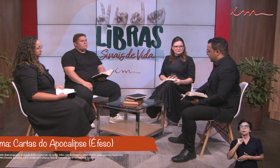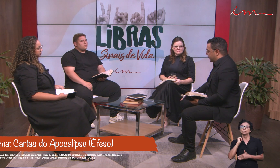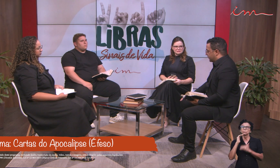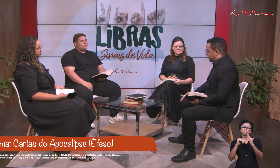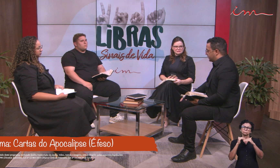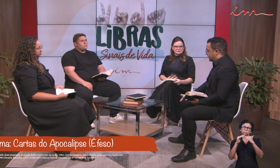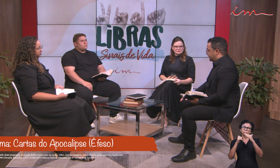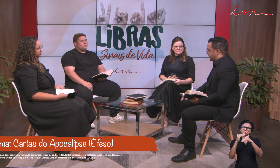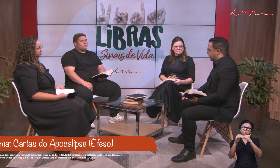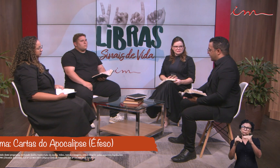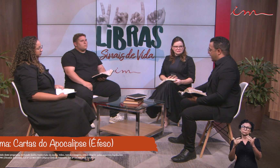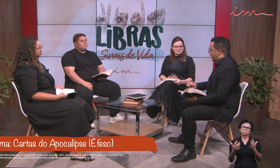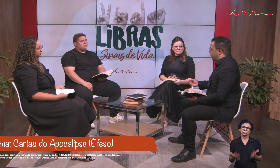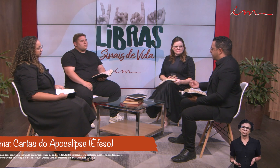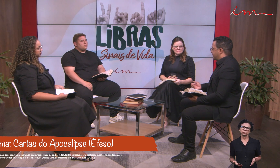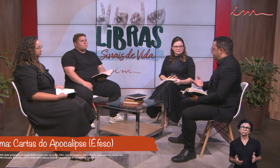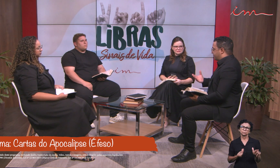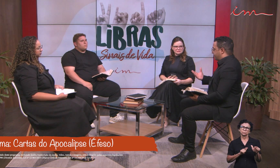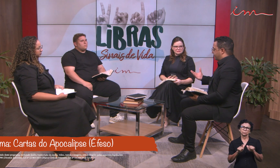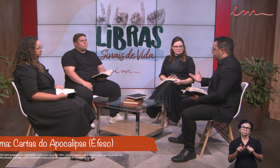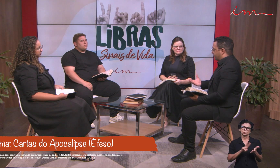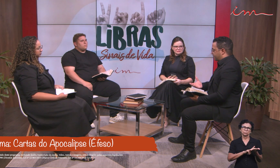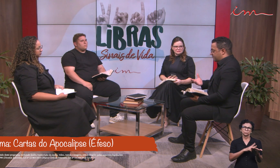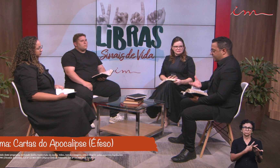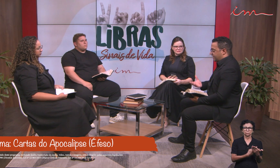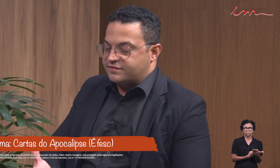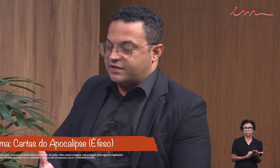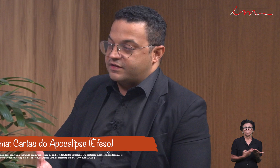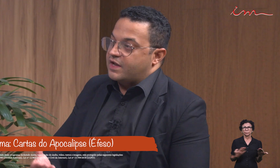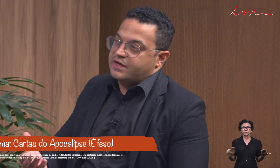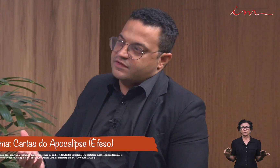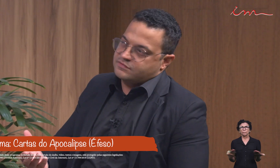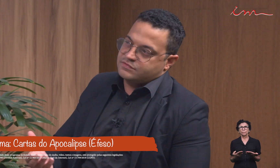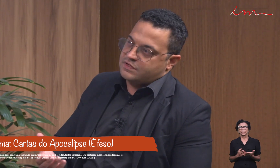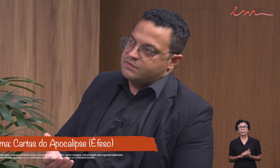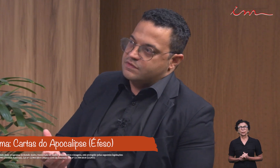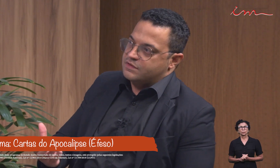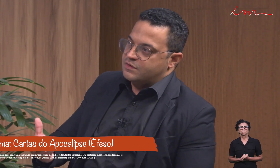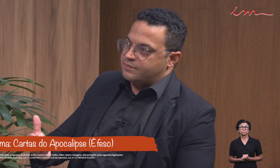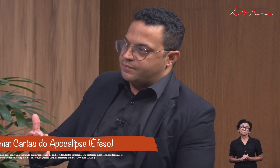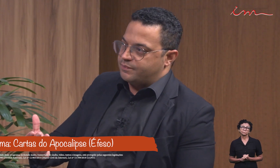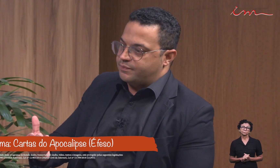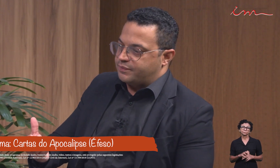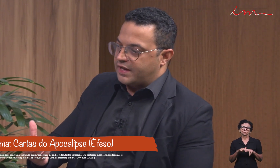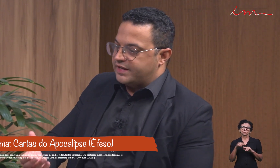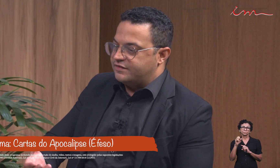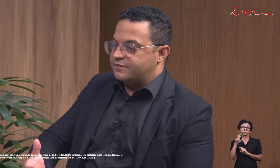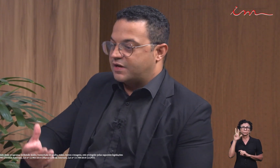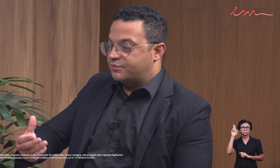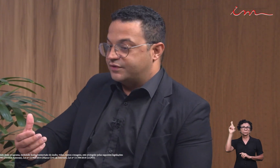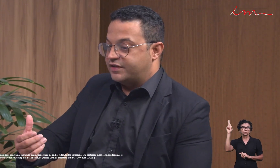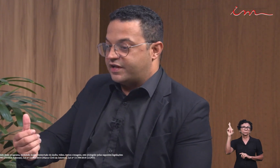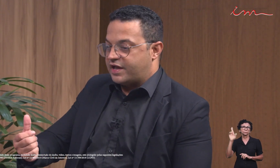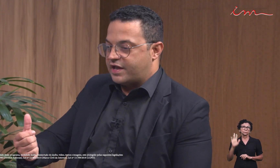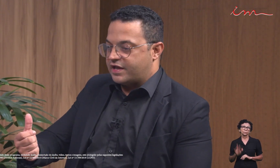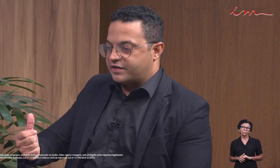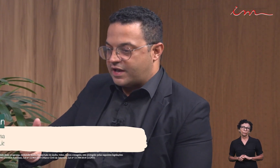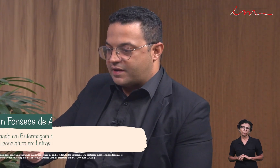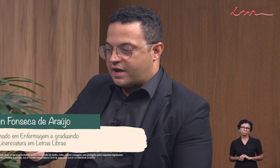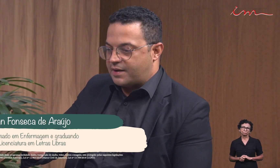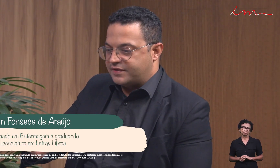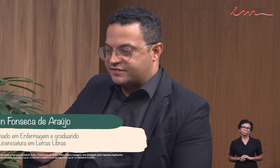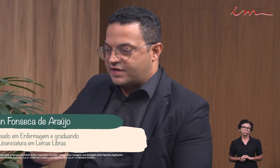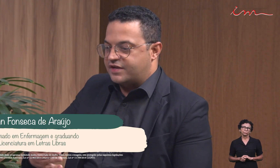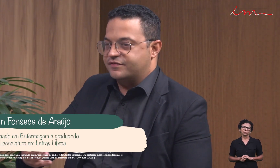difundido, e o que permanece é que é a graça do Senhor para eles e para poder